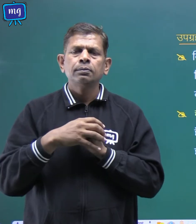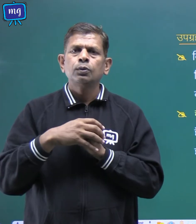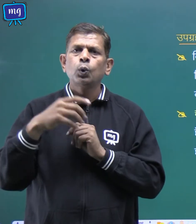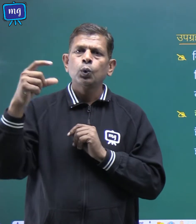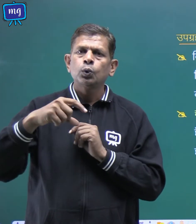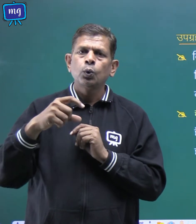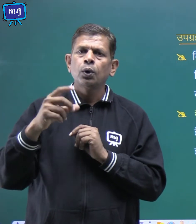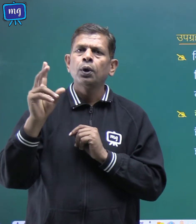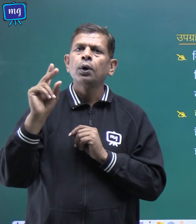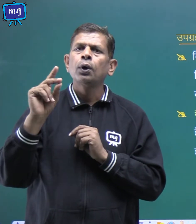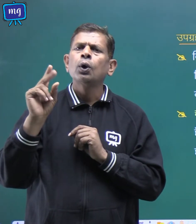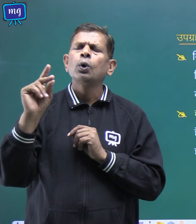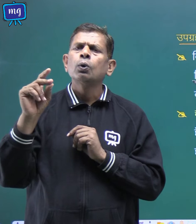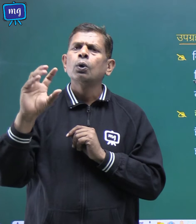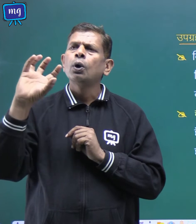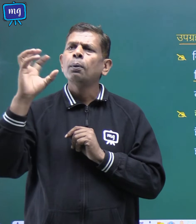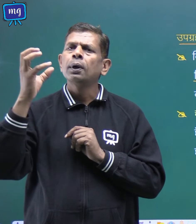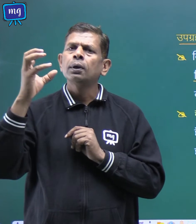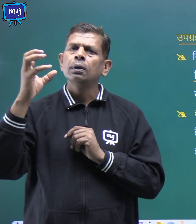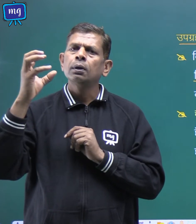जो किसी अन्य पिंड की